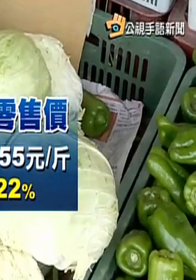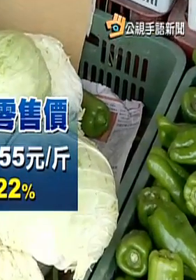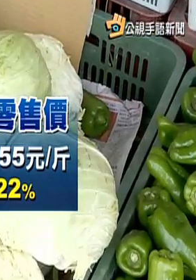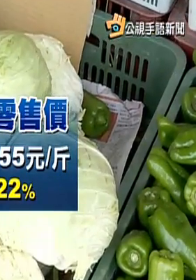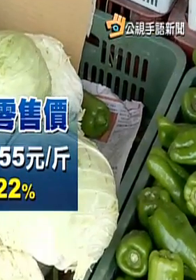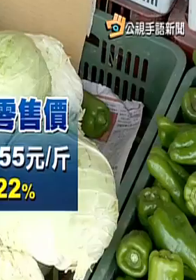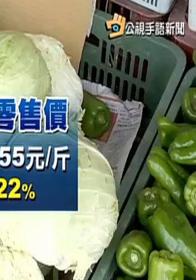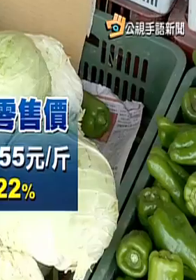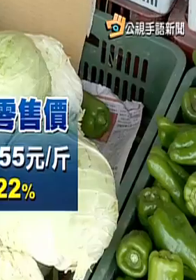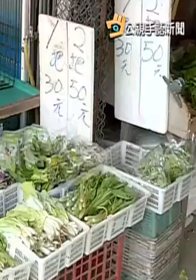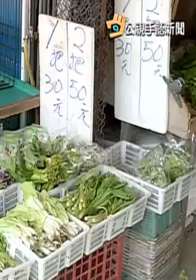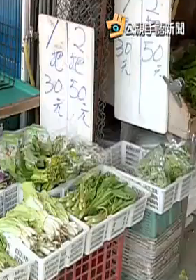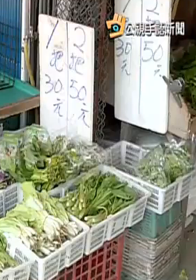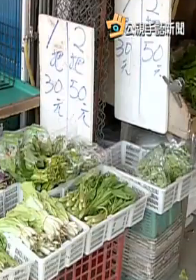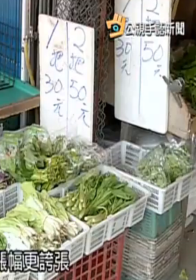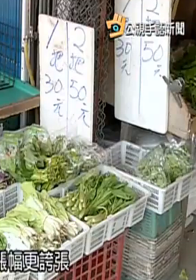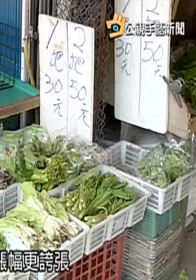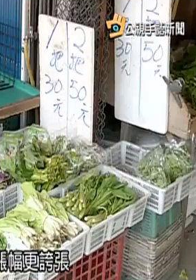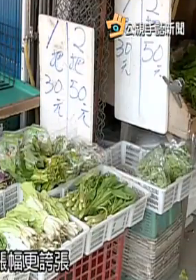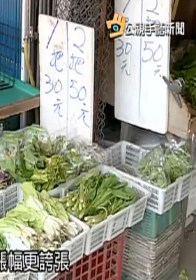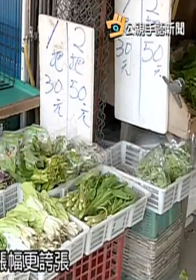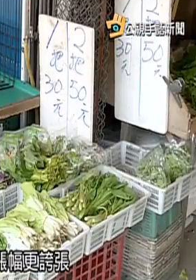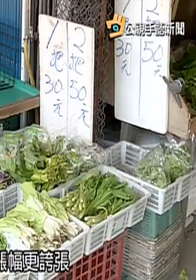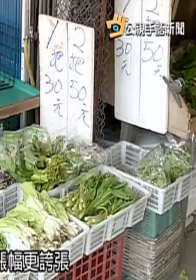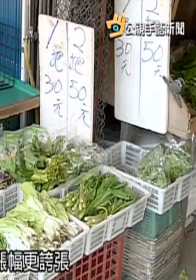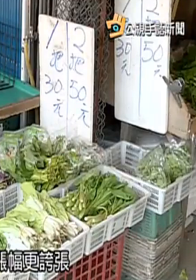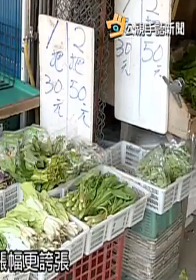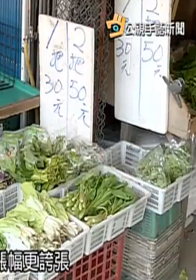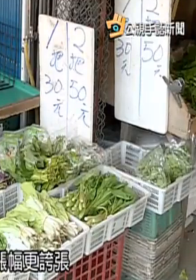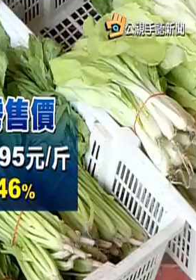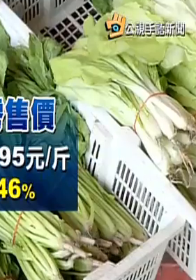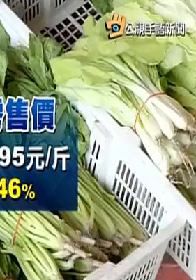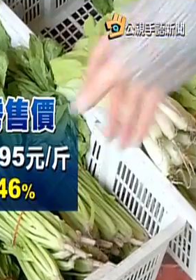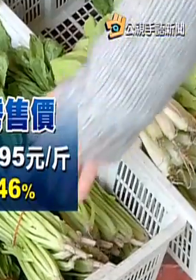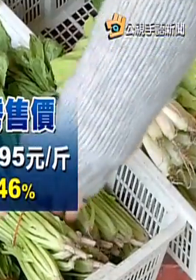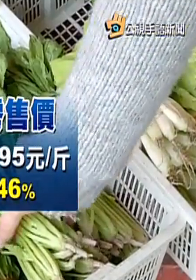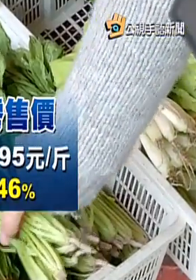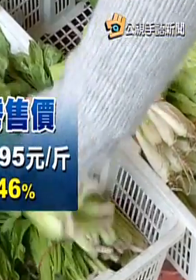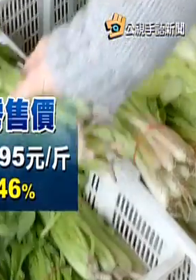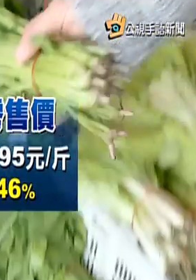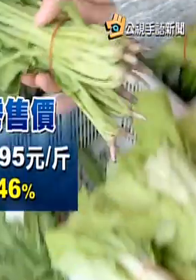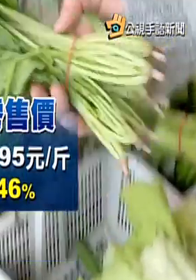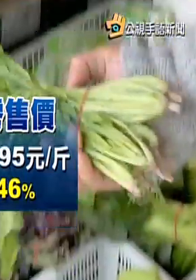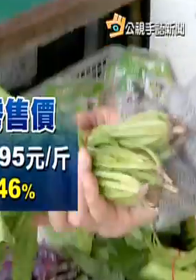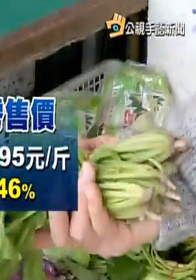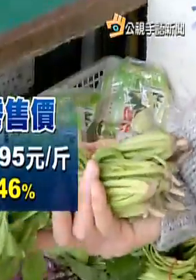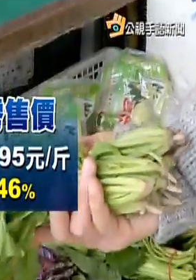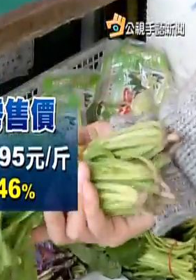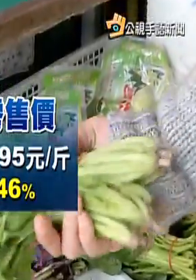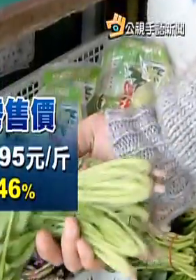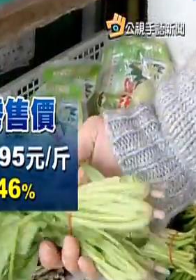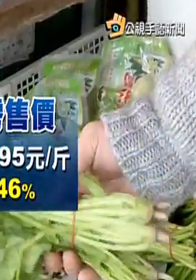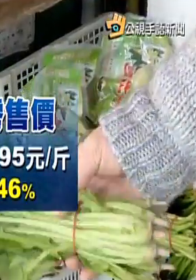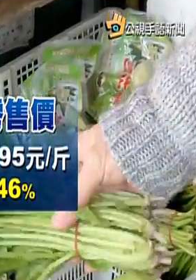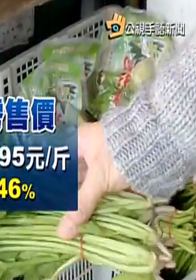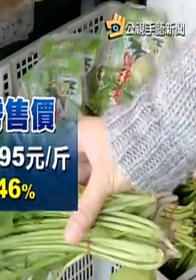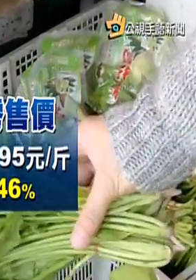超过22%。其他的叶菜类涨幅更夸张，像是菠菜涨幅每斤从65元涨到95元，涨幅超